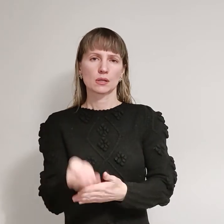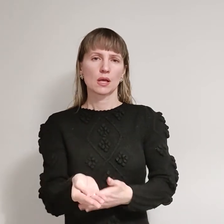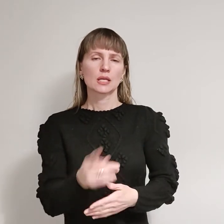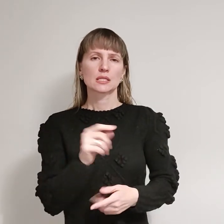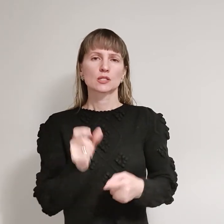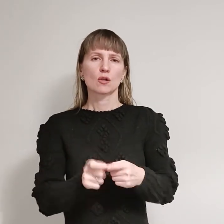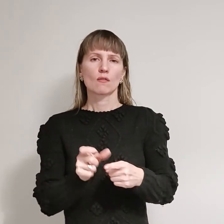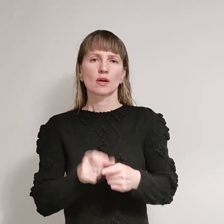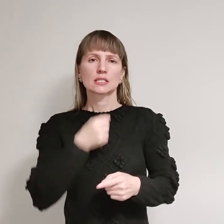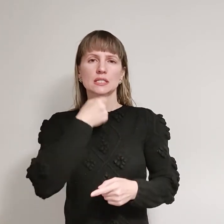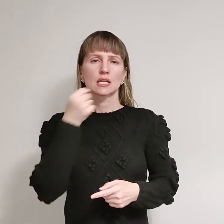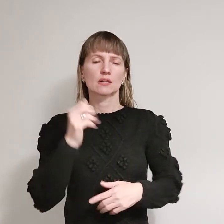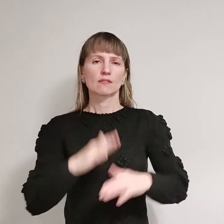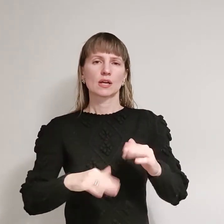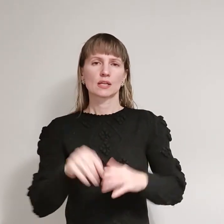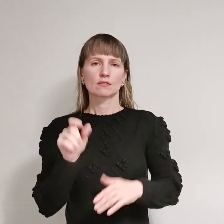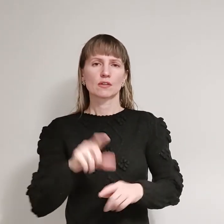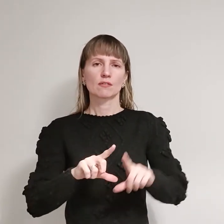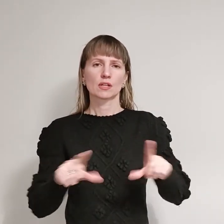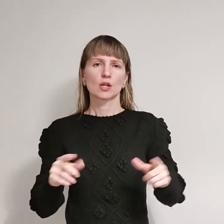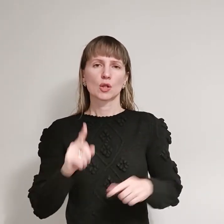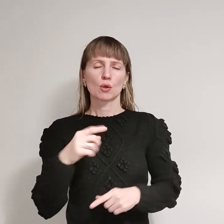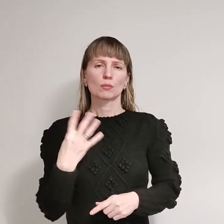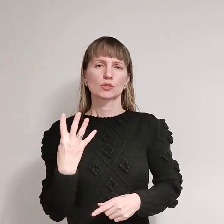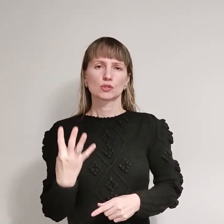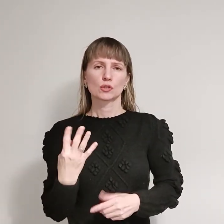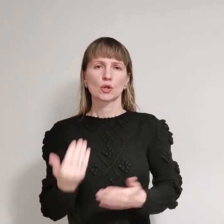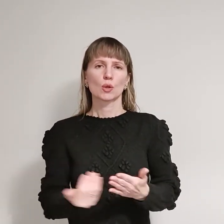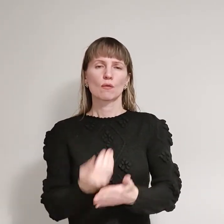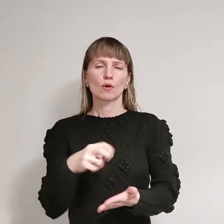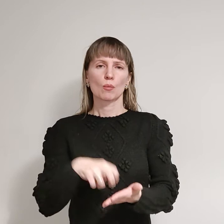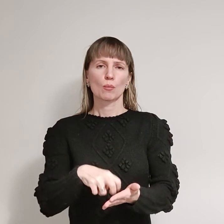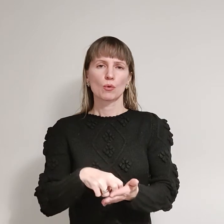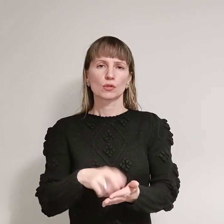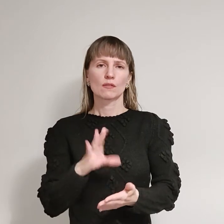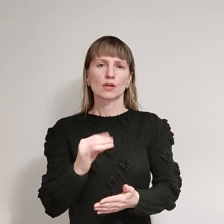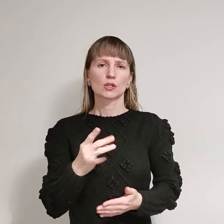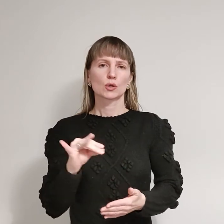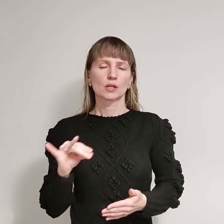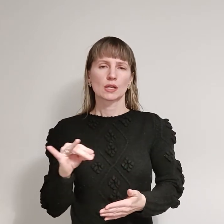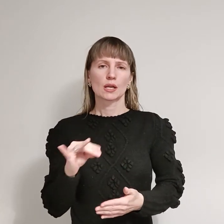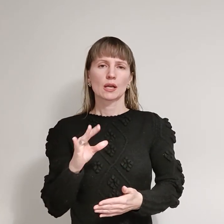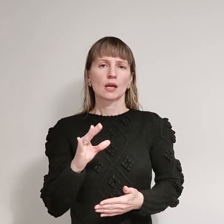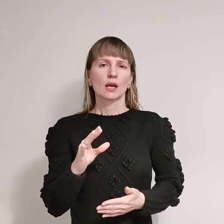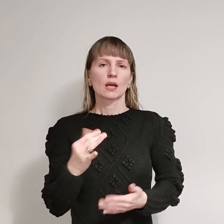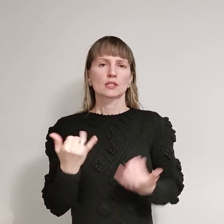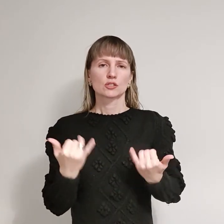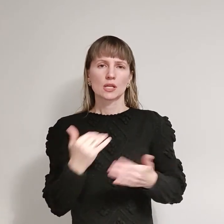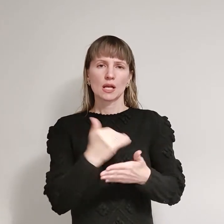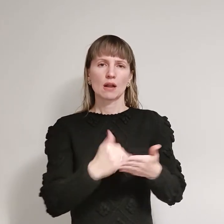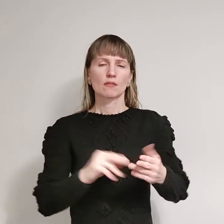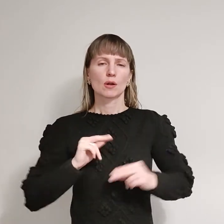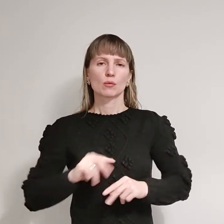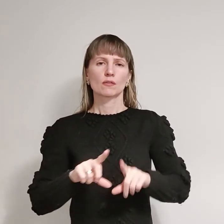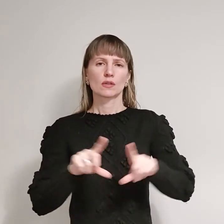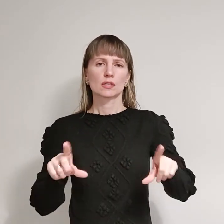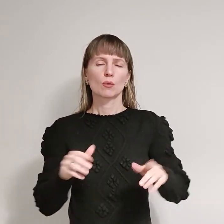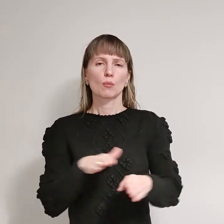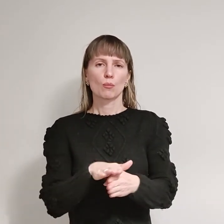словами старшої фахівчині відділення номер 4 Нової пошти Вікторії Балюліної, наразі графік роботи відділень повністю залежить